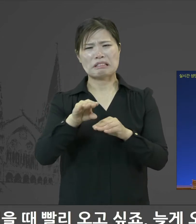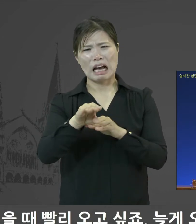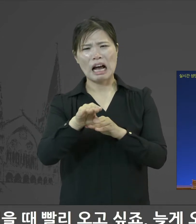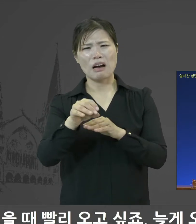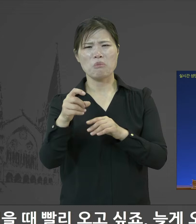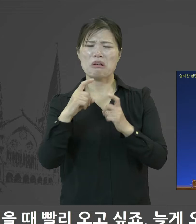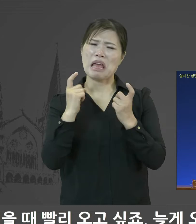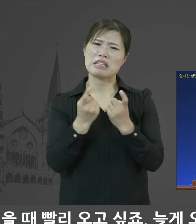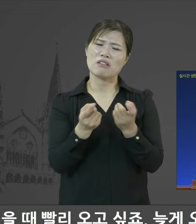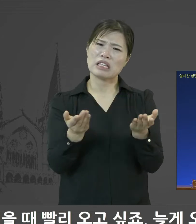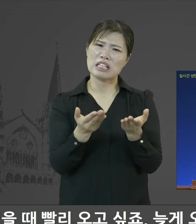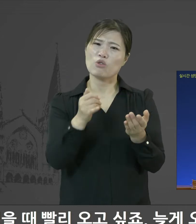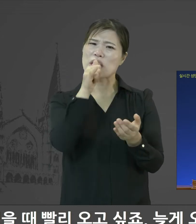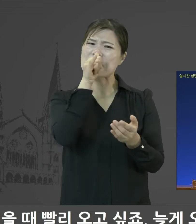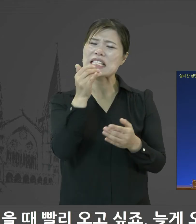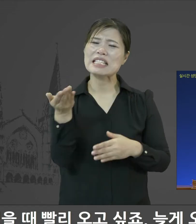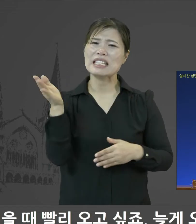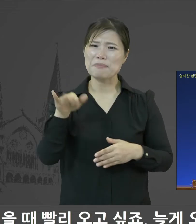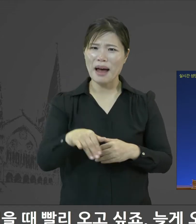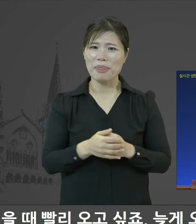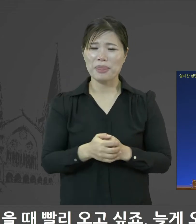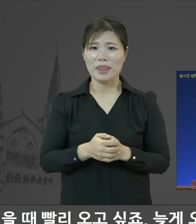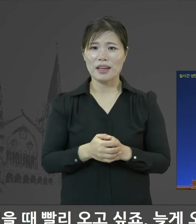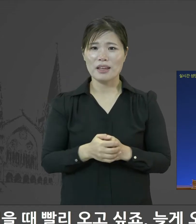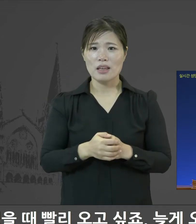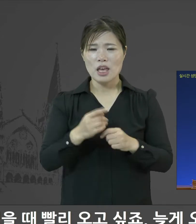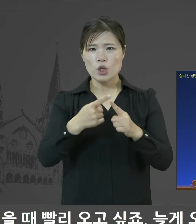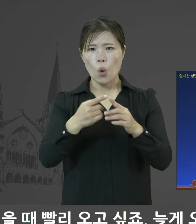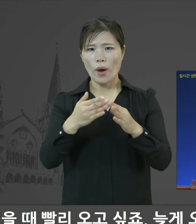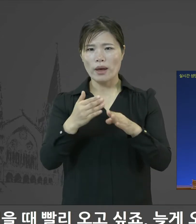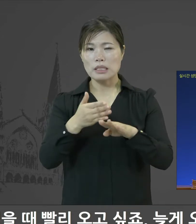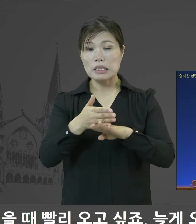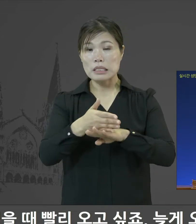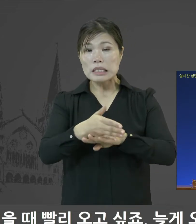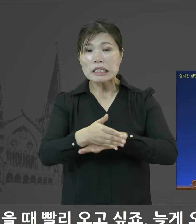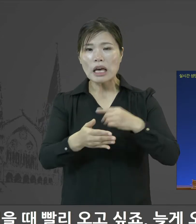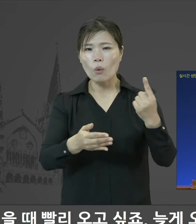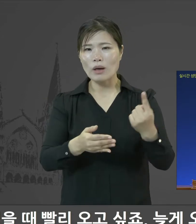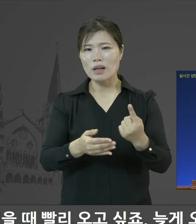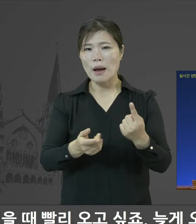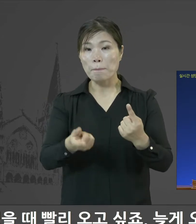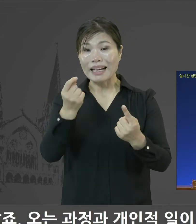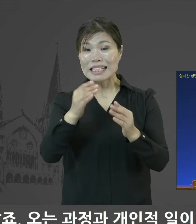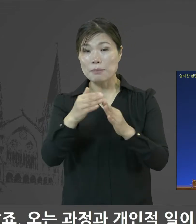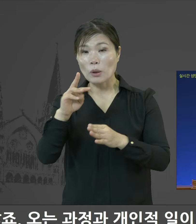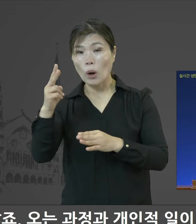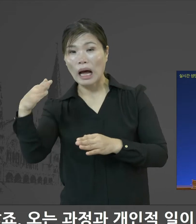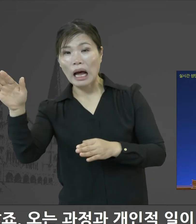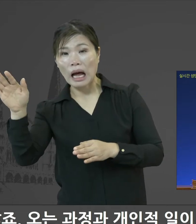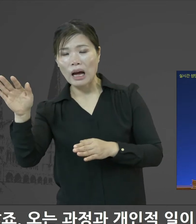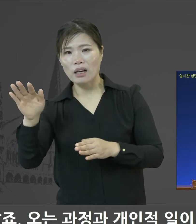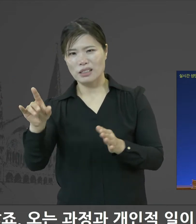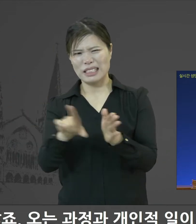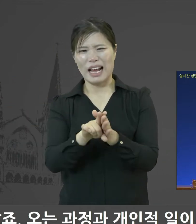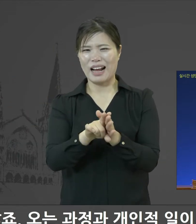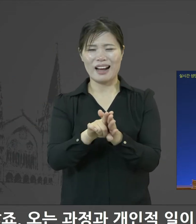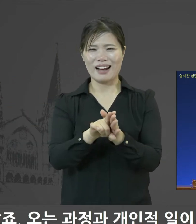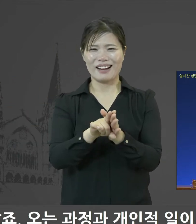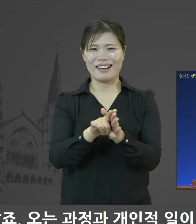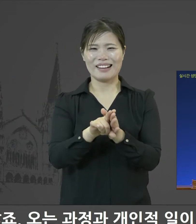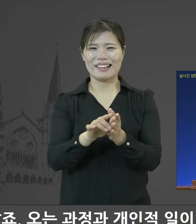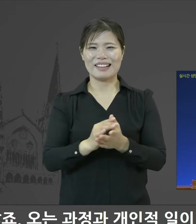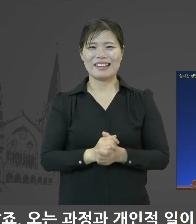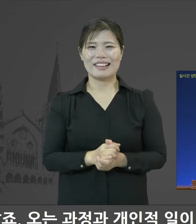일들이 있을 수도 있지만, 가능한 교회 늦게 왔다가 가능한 빨리 가려는 신앙,